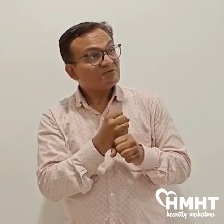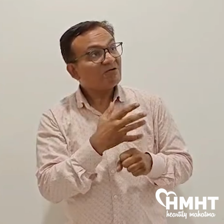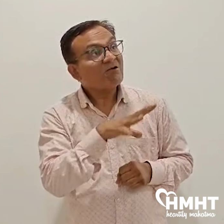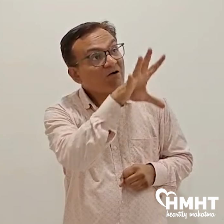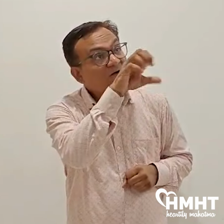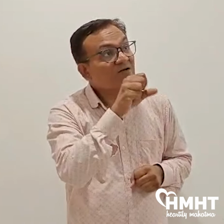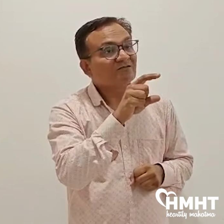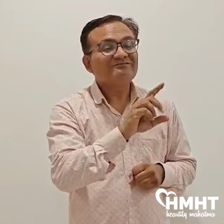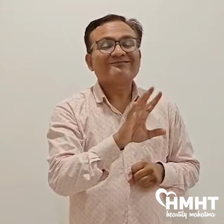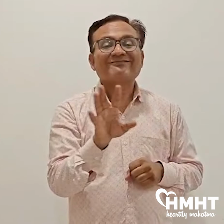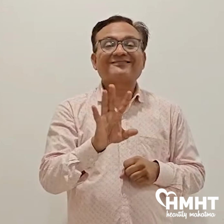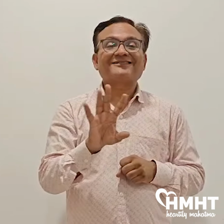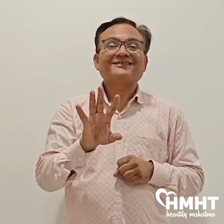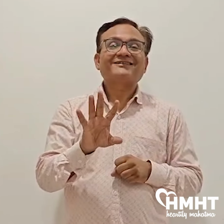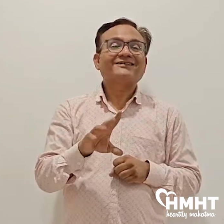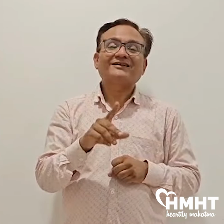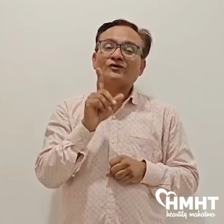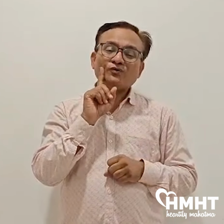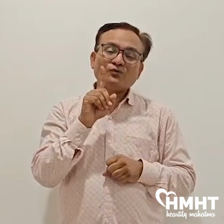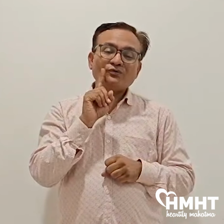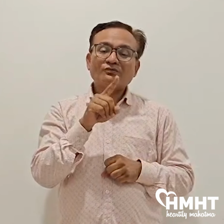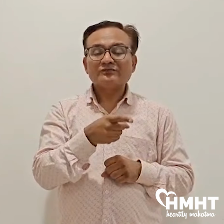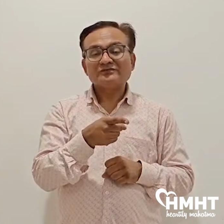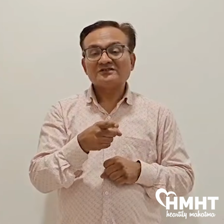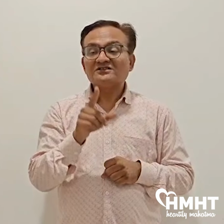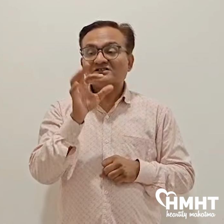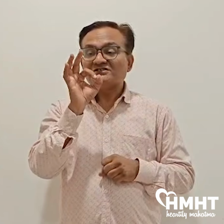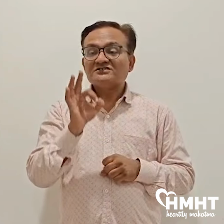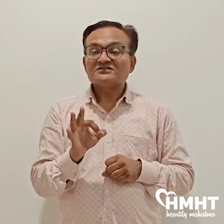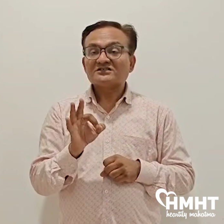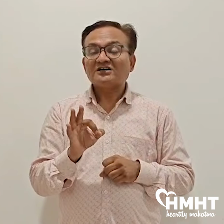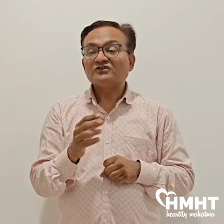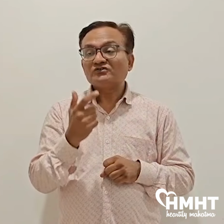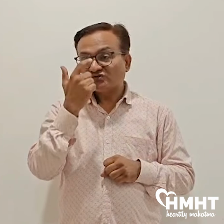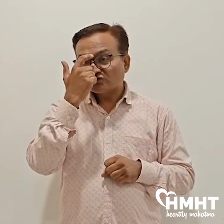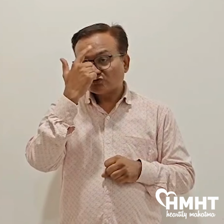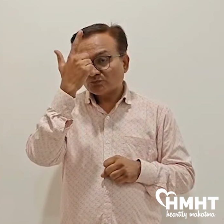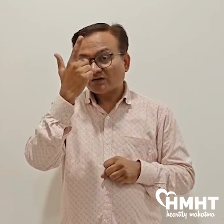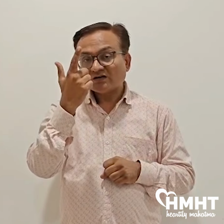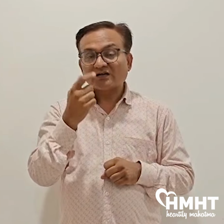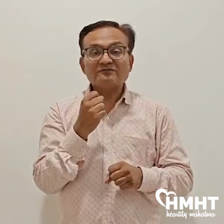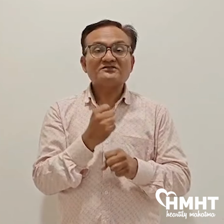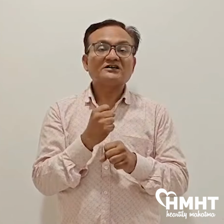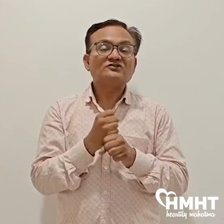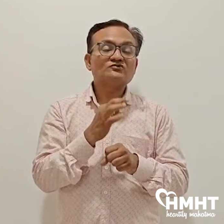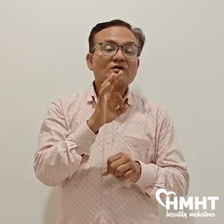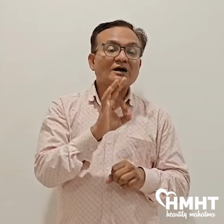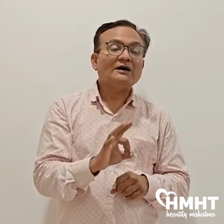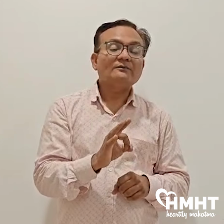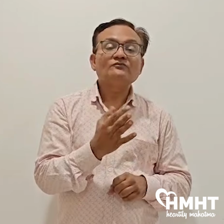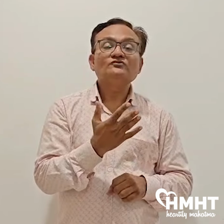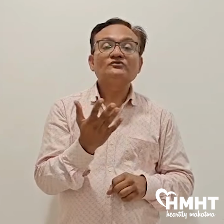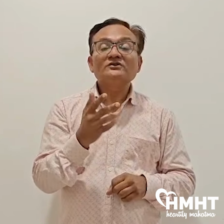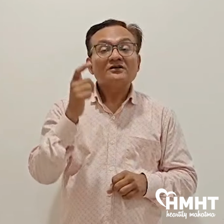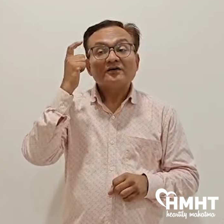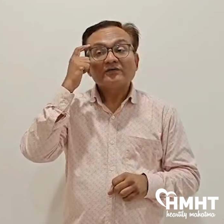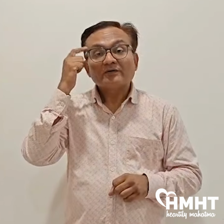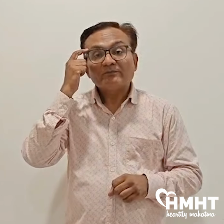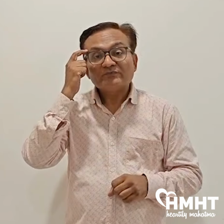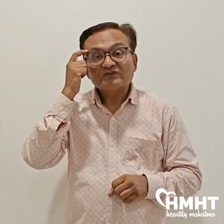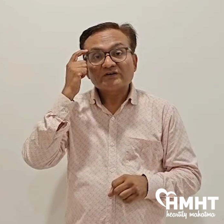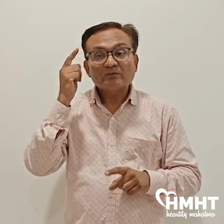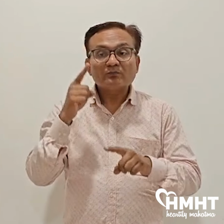પુરુષાર્થ નથી, પ્રયત્નો પાર્ટ ઓફ પ્રારબ્ધ જ છે. એટલે સાચું પ્રારબ્ધ, સાચો પુરુષાર્થ સમજવાની જરૂર છે. તો